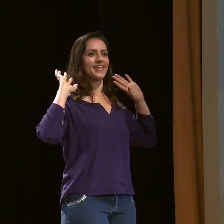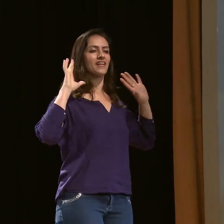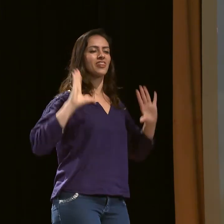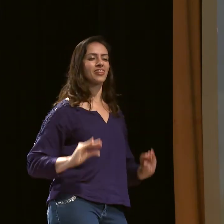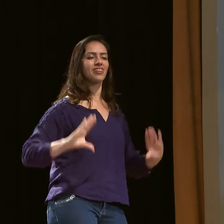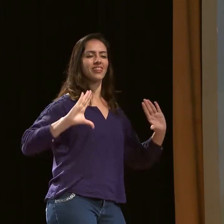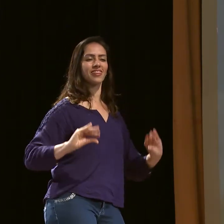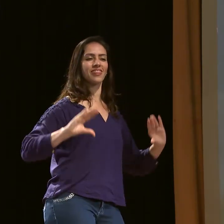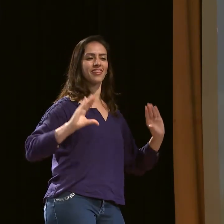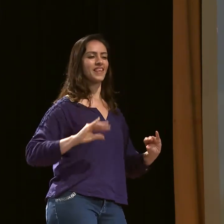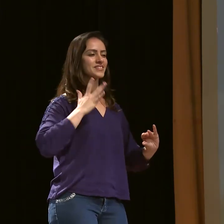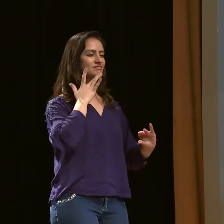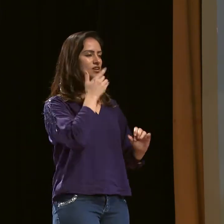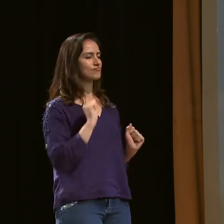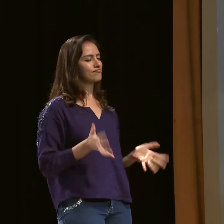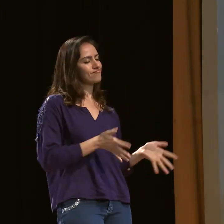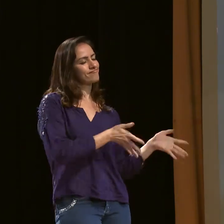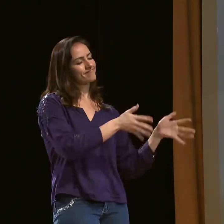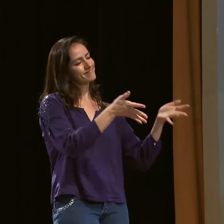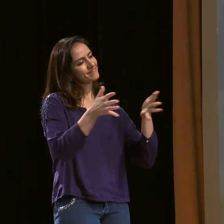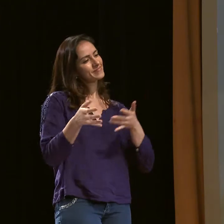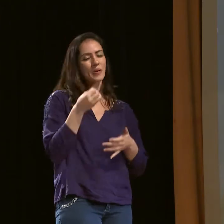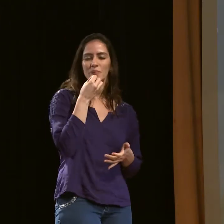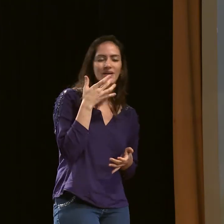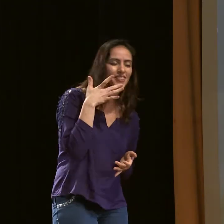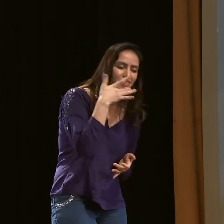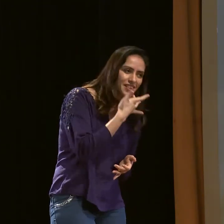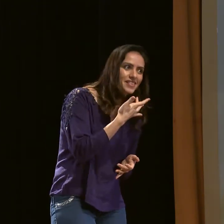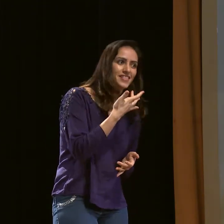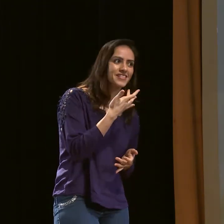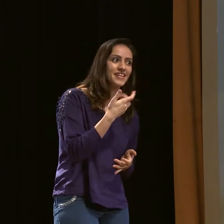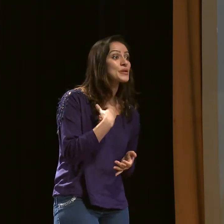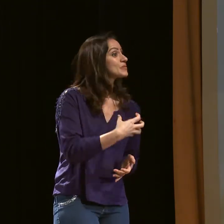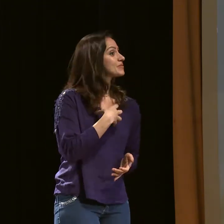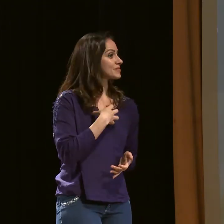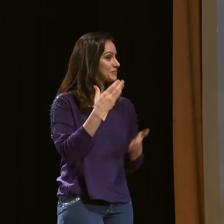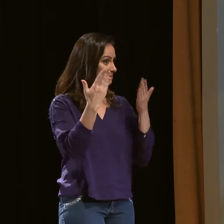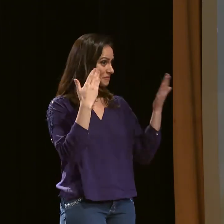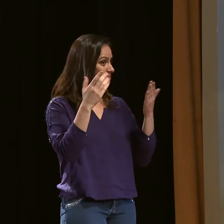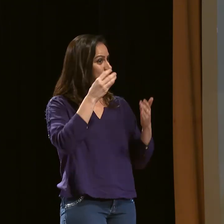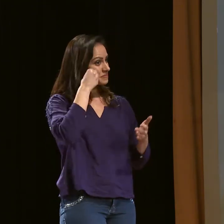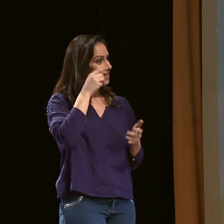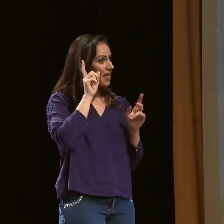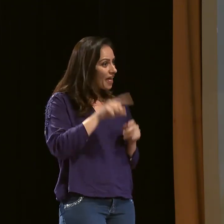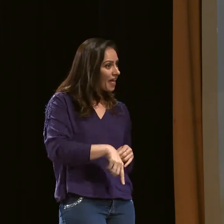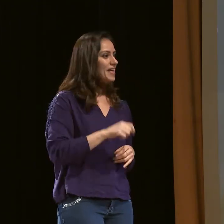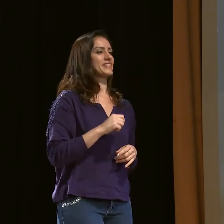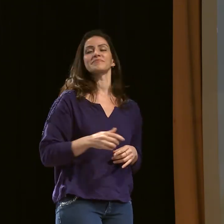cadeira super confortável, acolchoada, que eu já estava com uma língua de sinais e uma comunicação muito mais fácil. Então, com uma